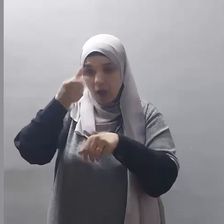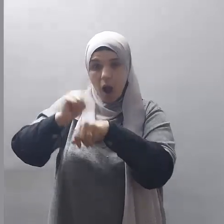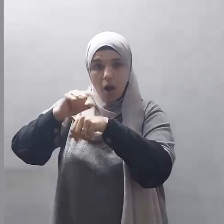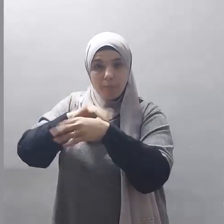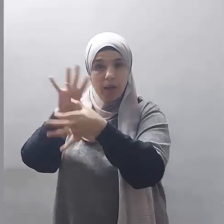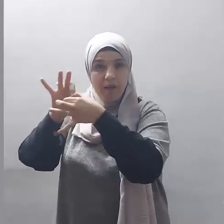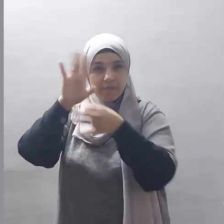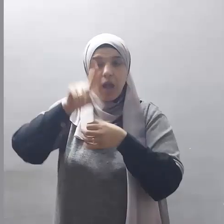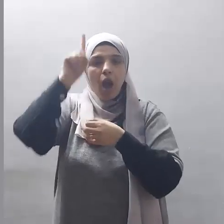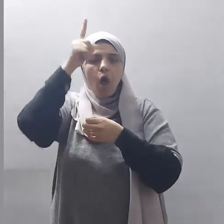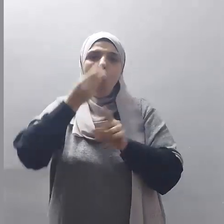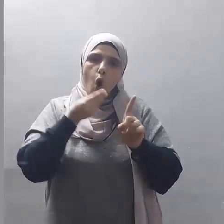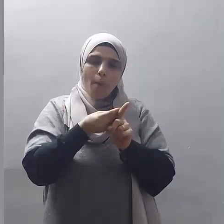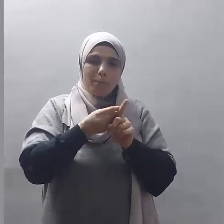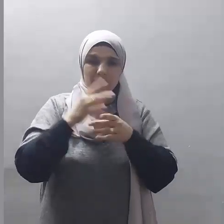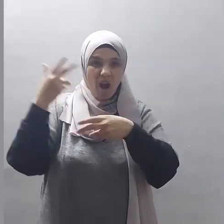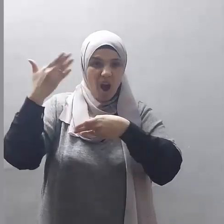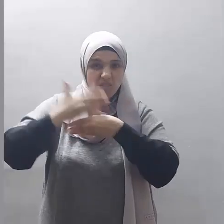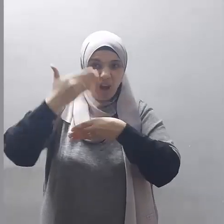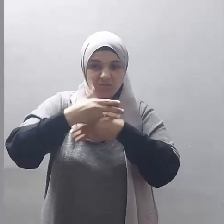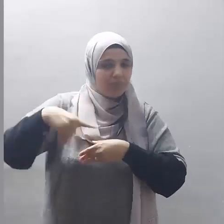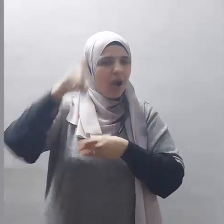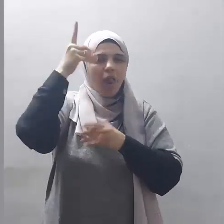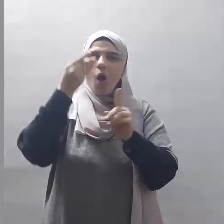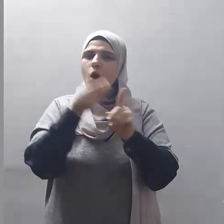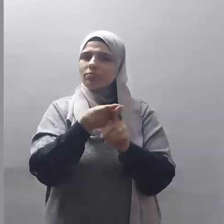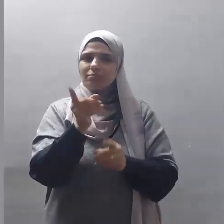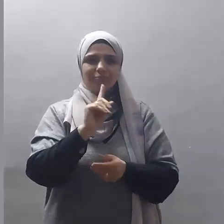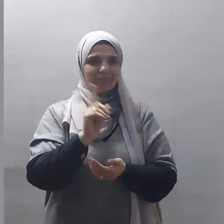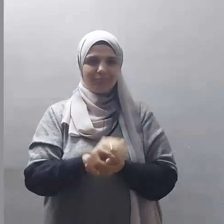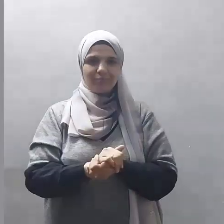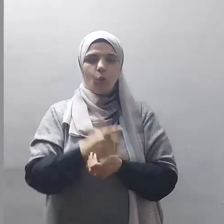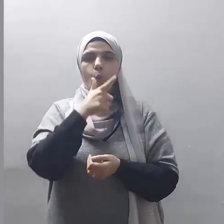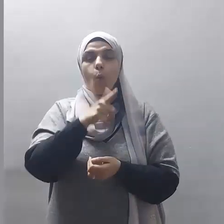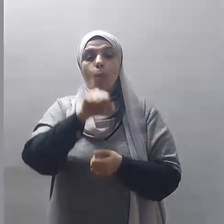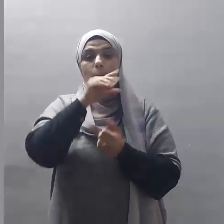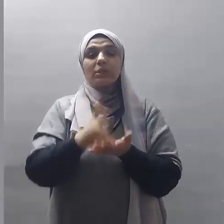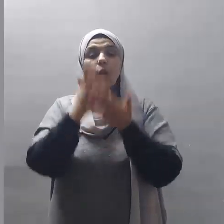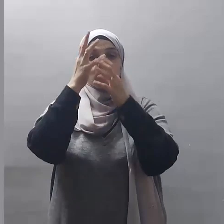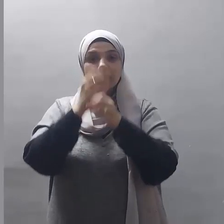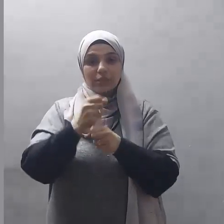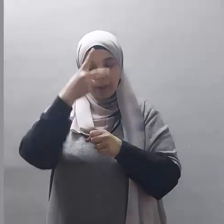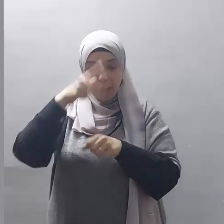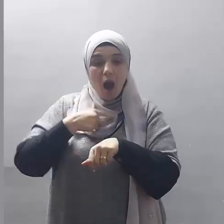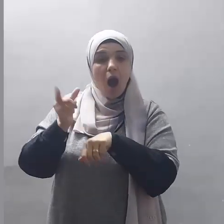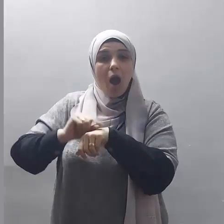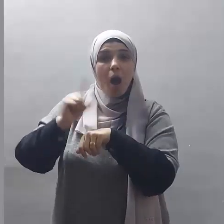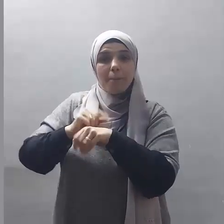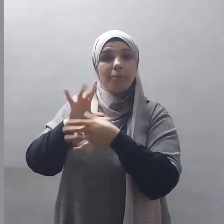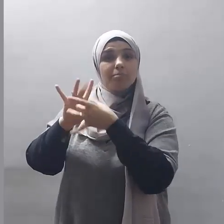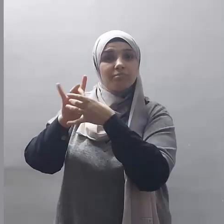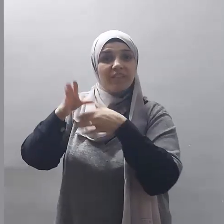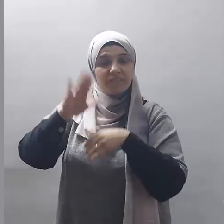قطعها بددته. ويقول صلى الله عليه وسلم: صلة الرحم وحسن